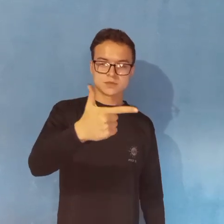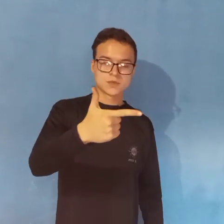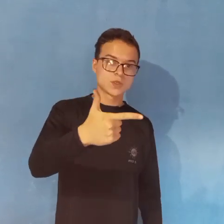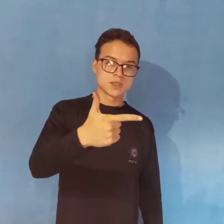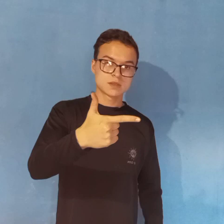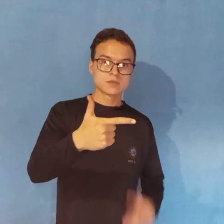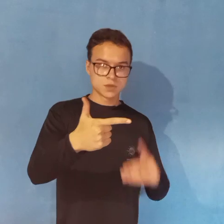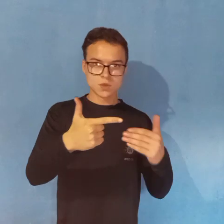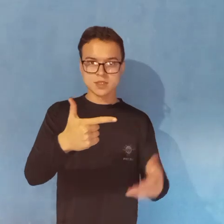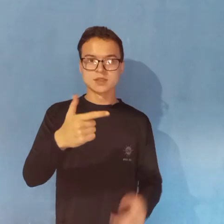1, 2, 12,